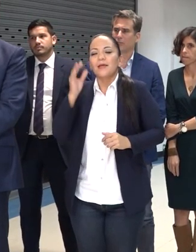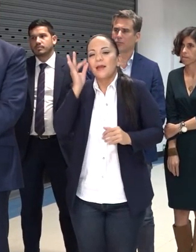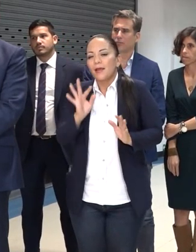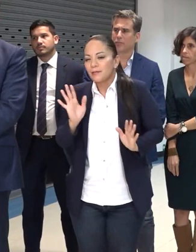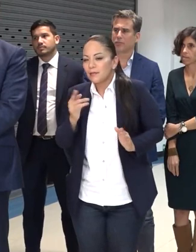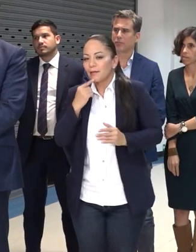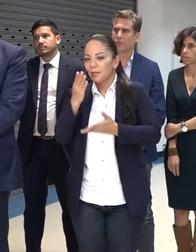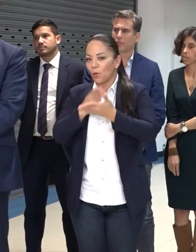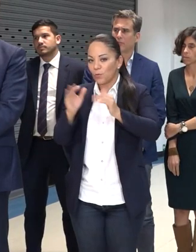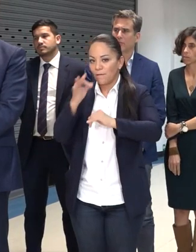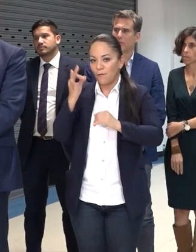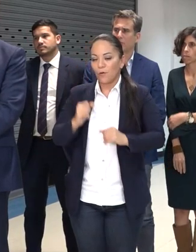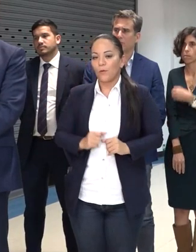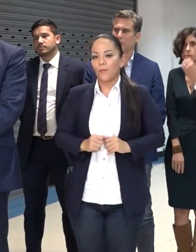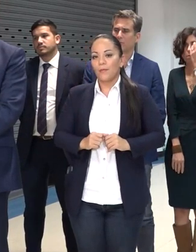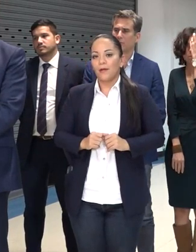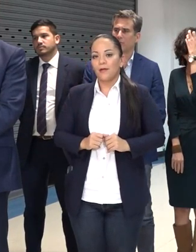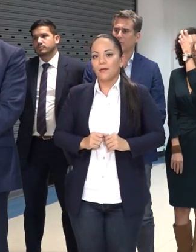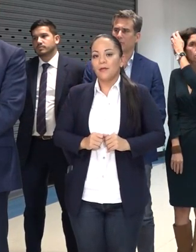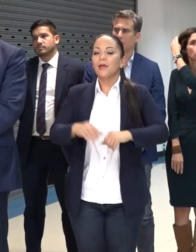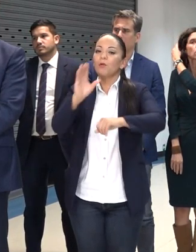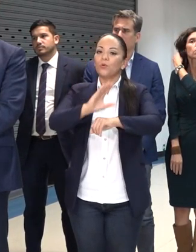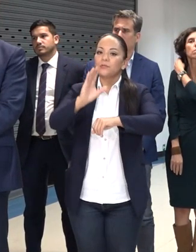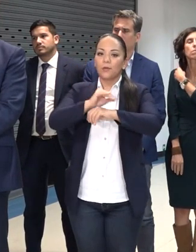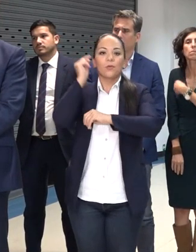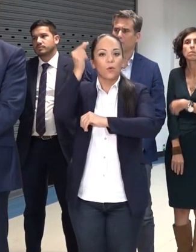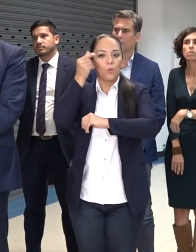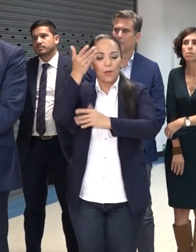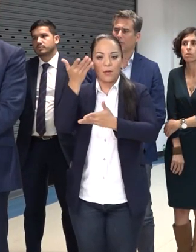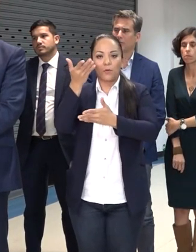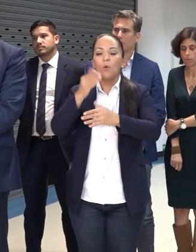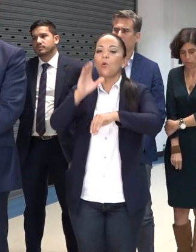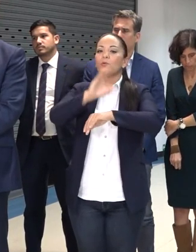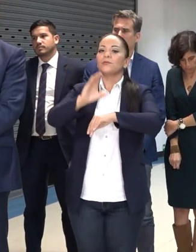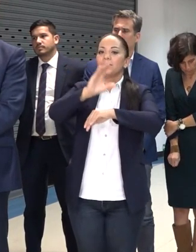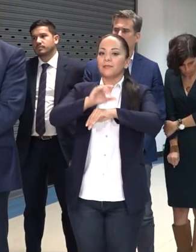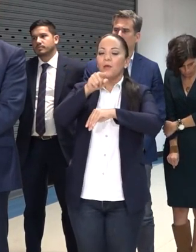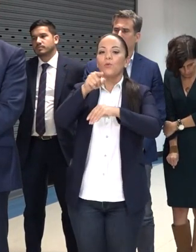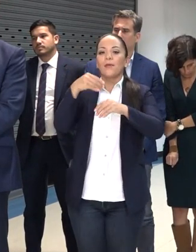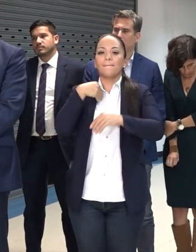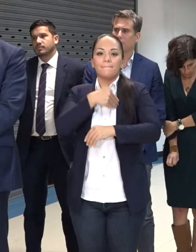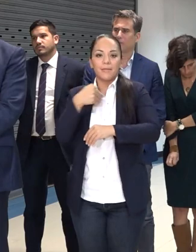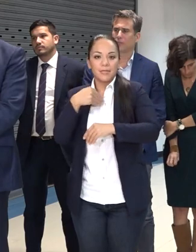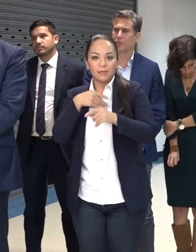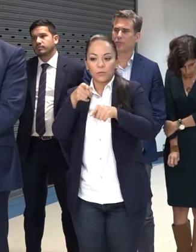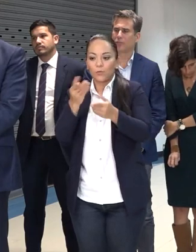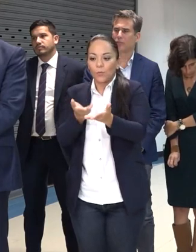por decirlo de alguna manera, de que el Consejo de Gobierno o el Consejo de Ministros que se formaría,